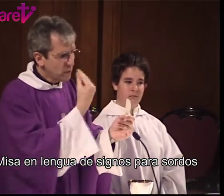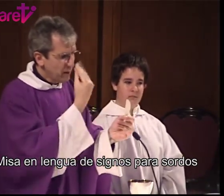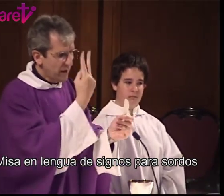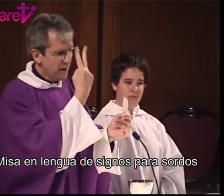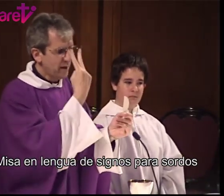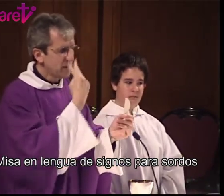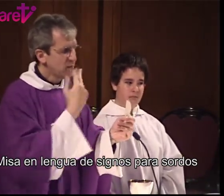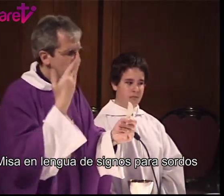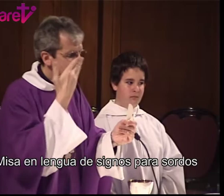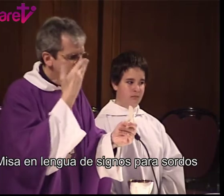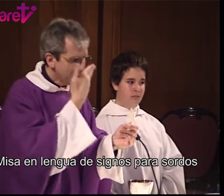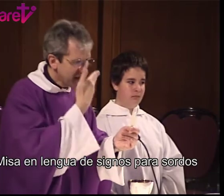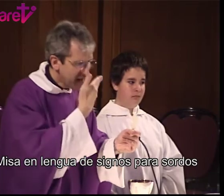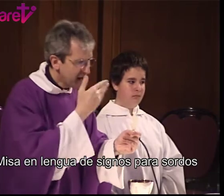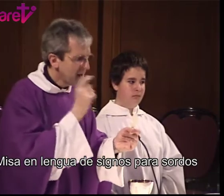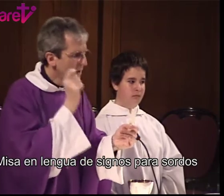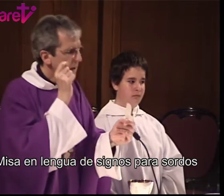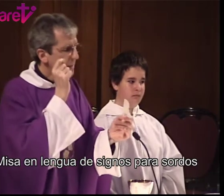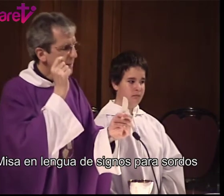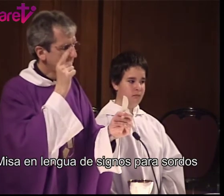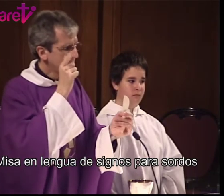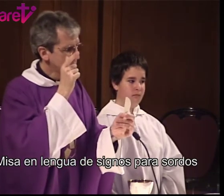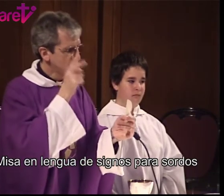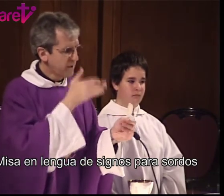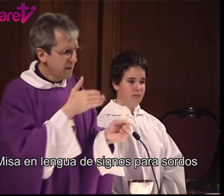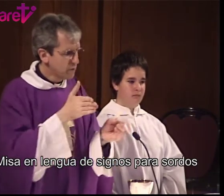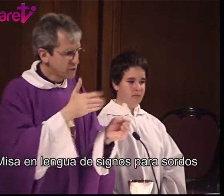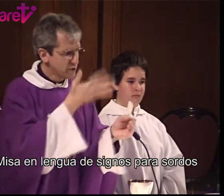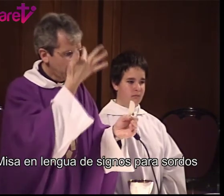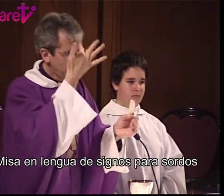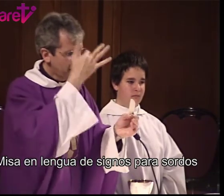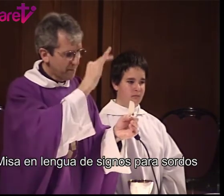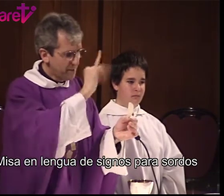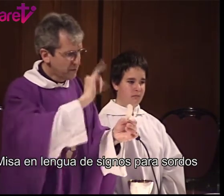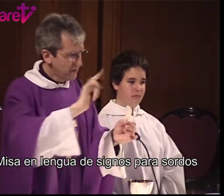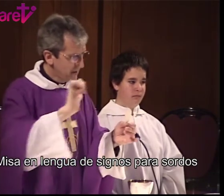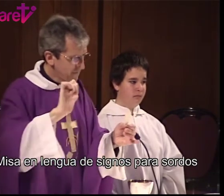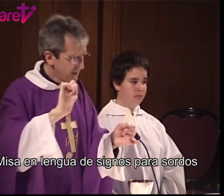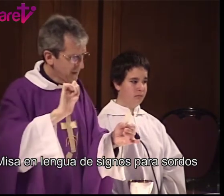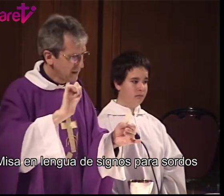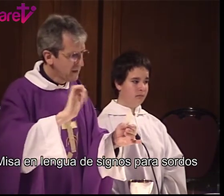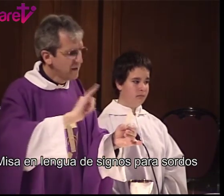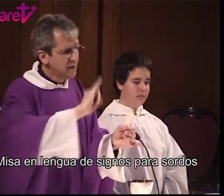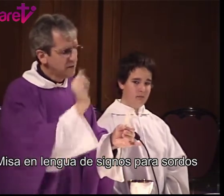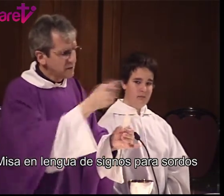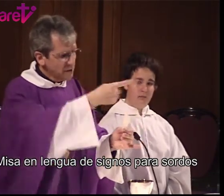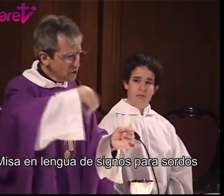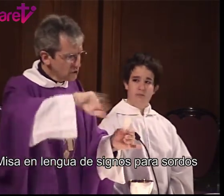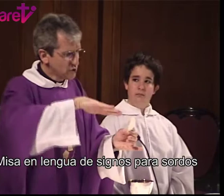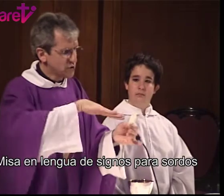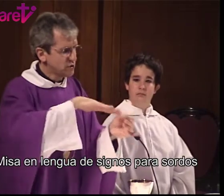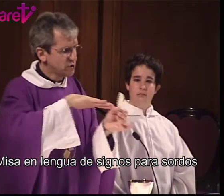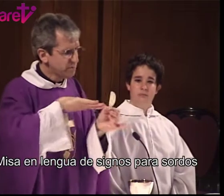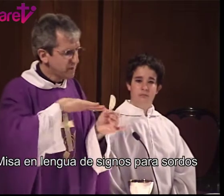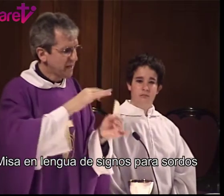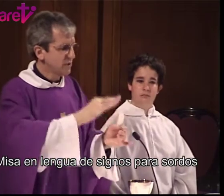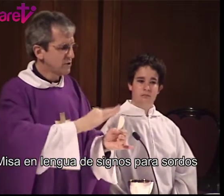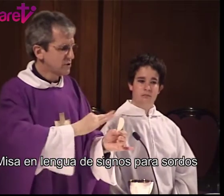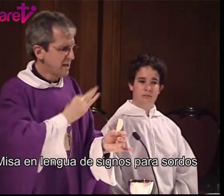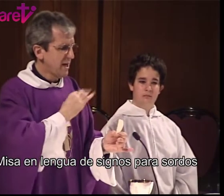curar nuestra ceguera para que descubramos el camino de la fe. Dichosos los invitados a la